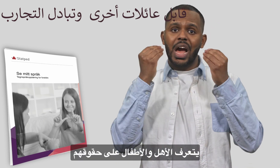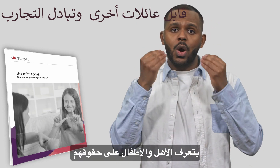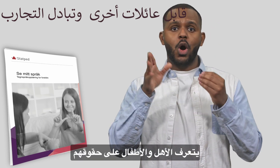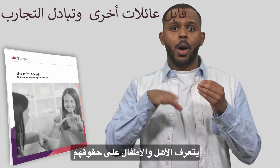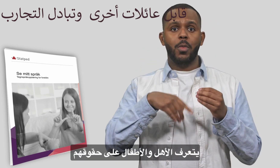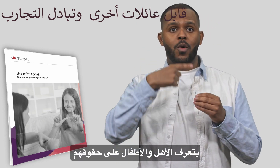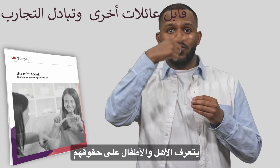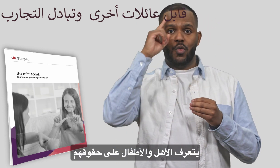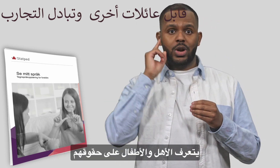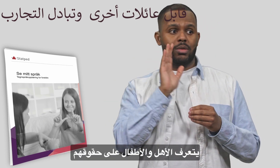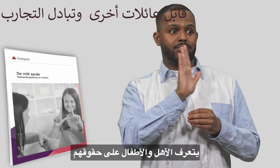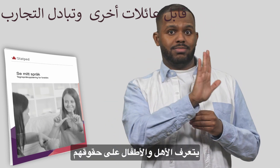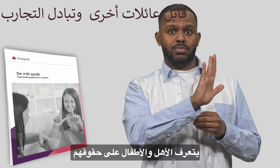يتعرف الأهل والأطفال على حقوقهم،